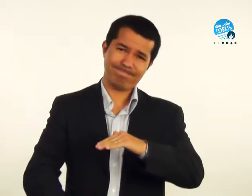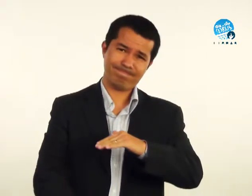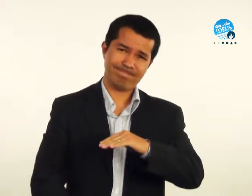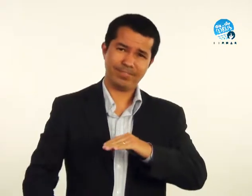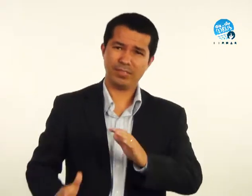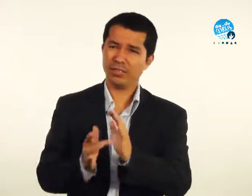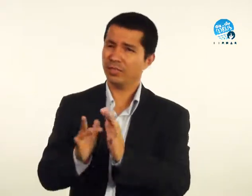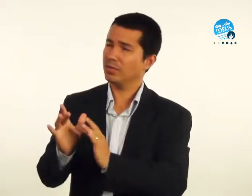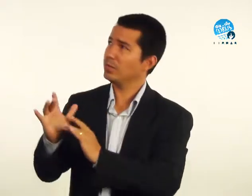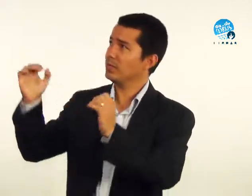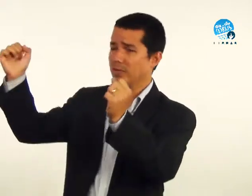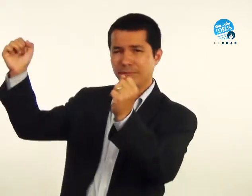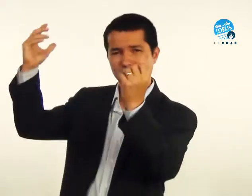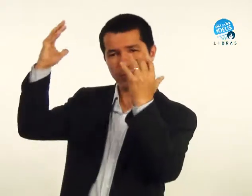fraqueza.